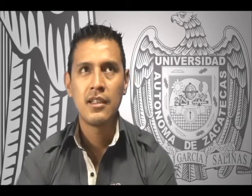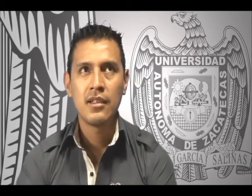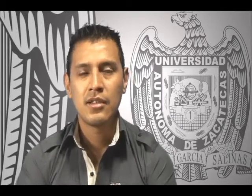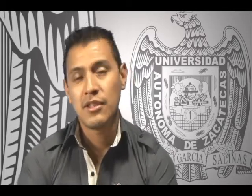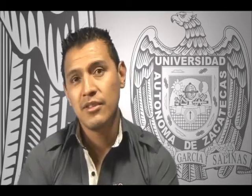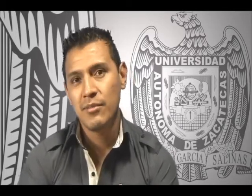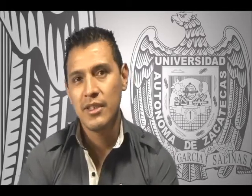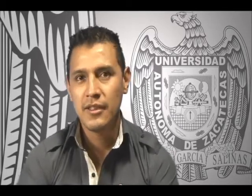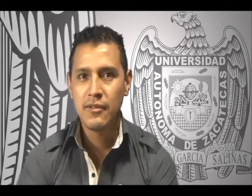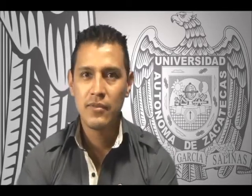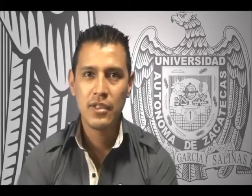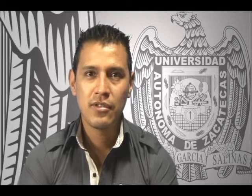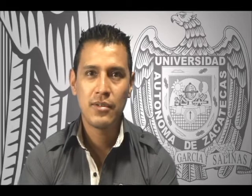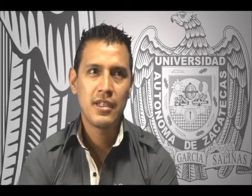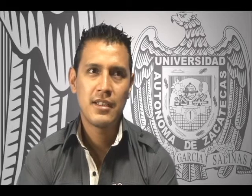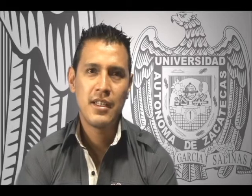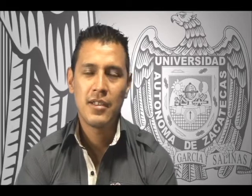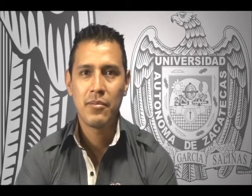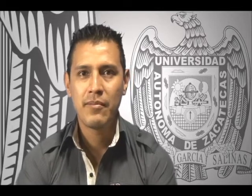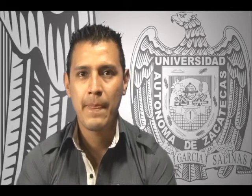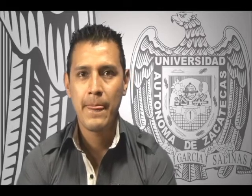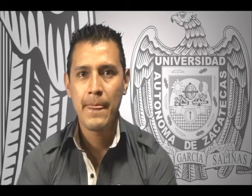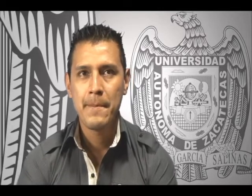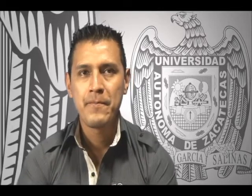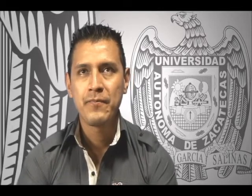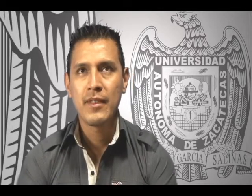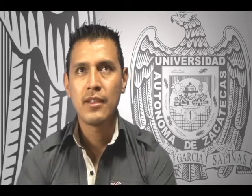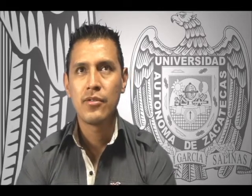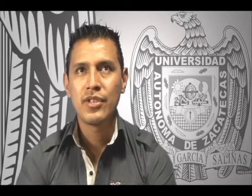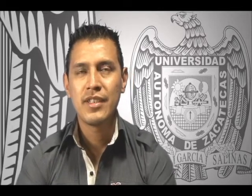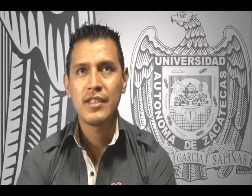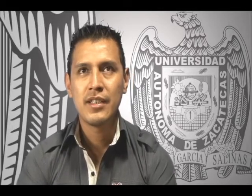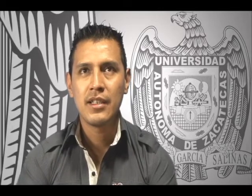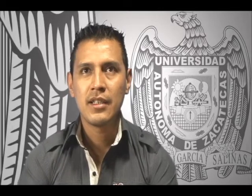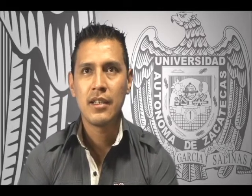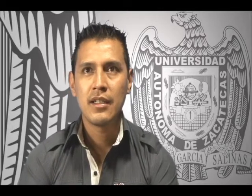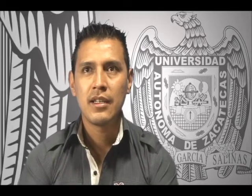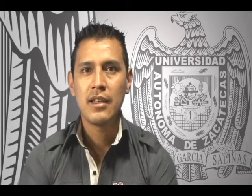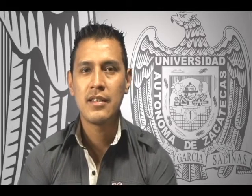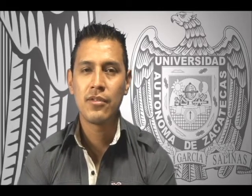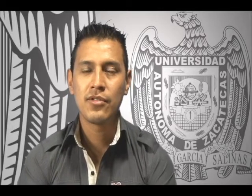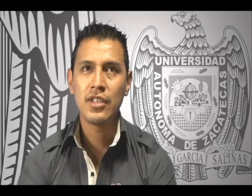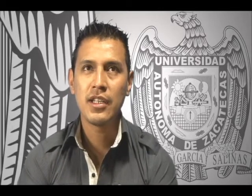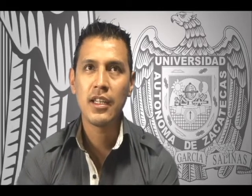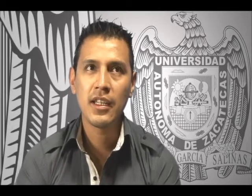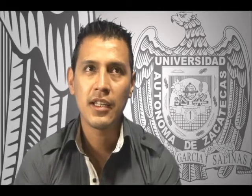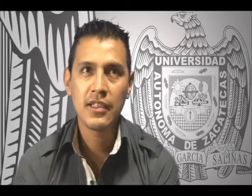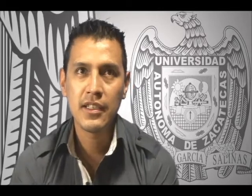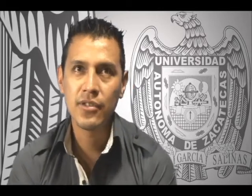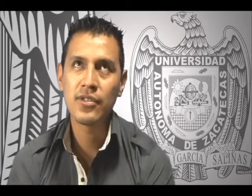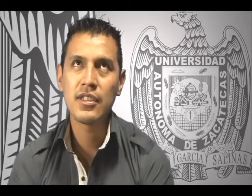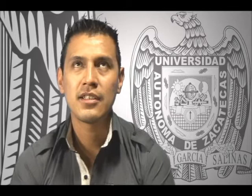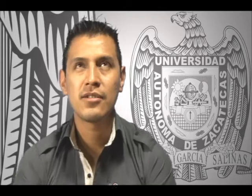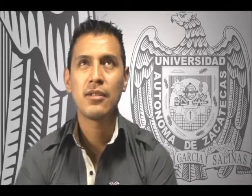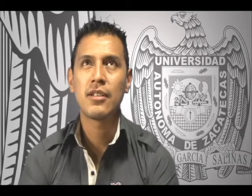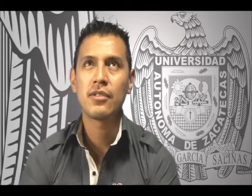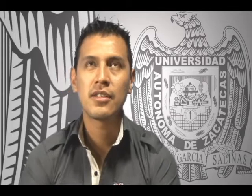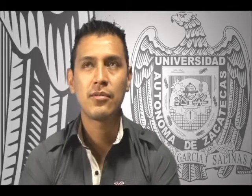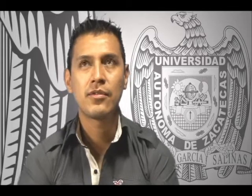gratuitamente, sin cobrarles nada, ¿no? Entonces, este, se consigue, en ese entonces, les estoy hablando hace como